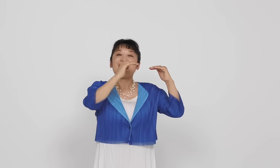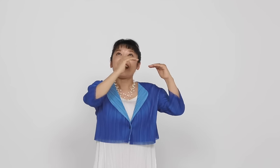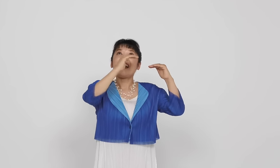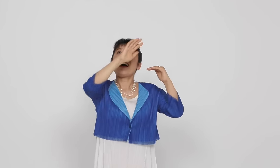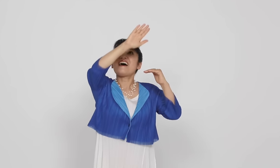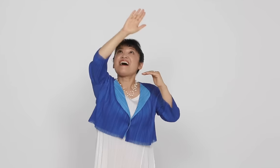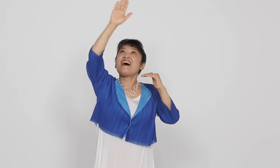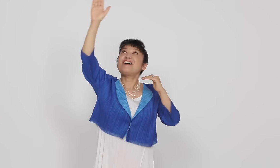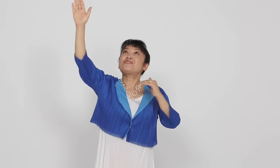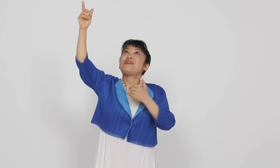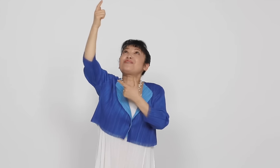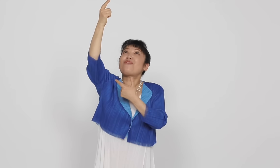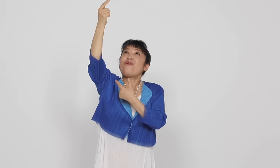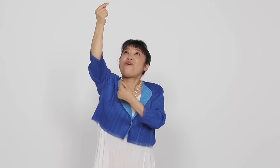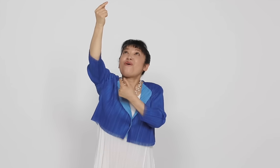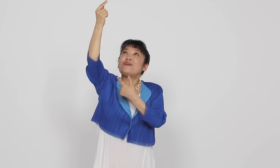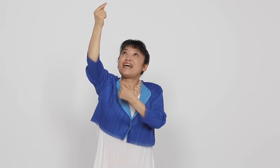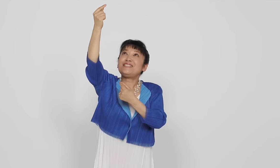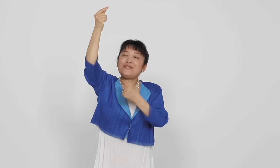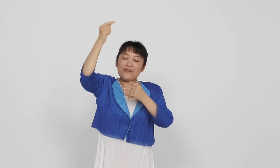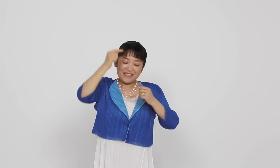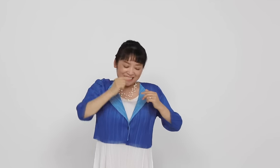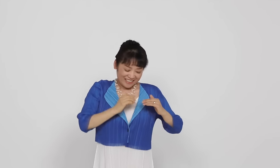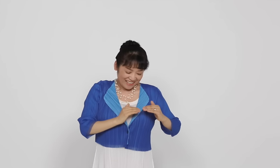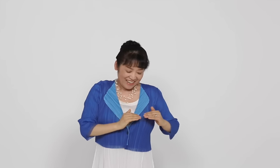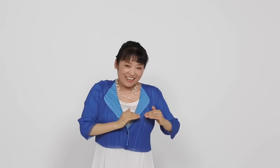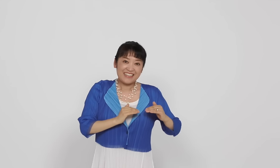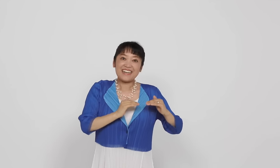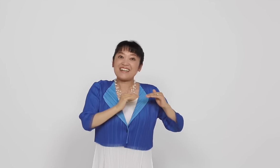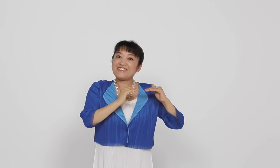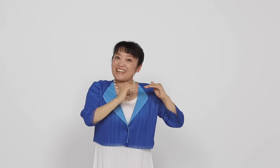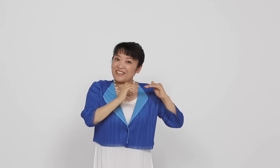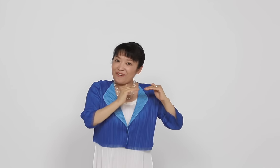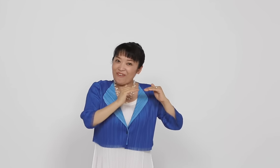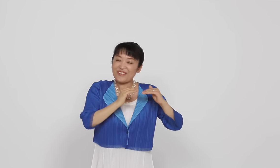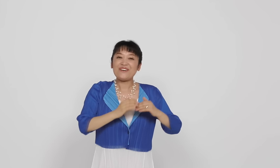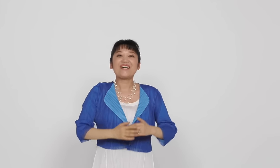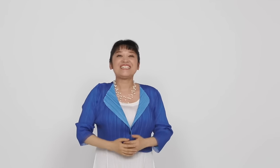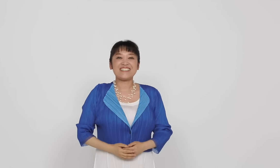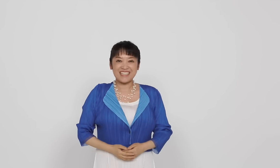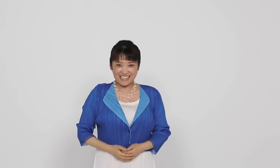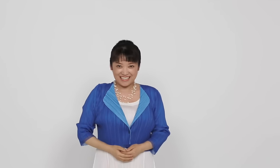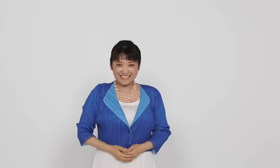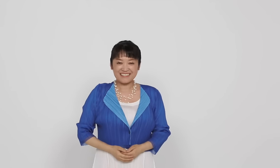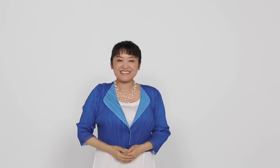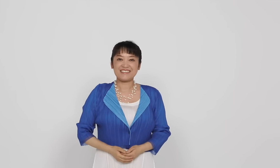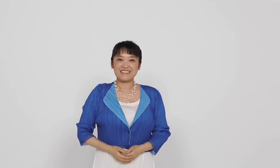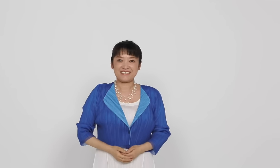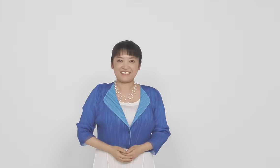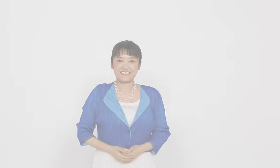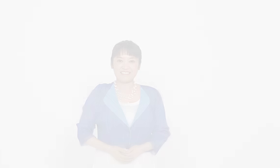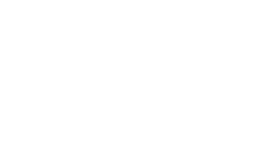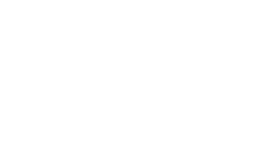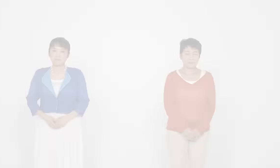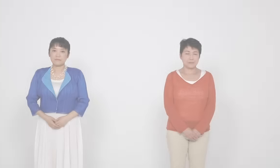なれ、空と同じように高くなると表現してください。